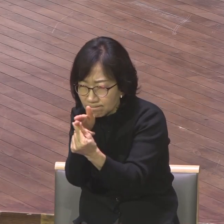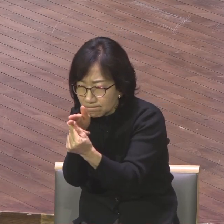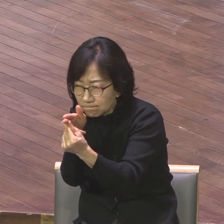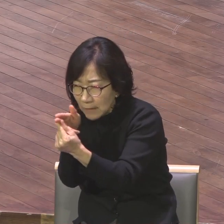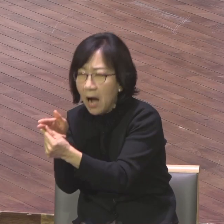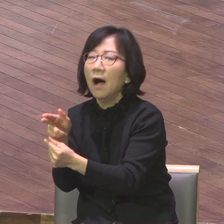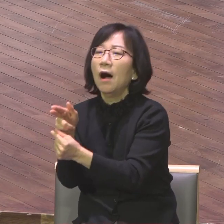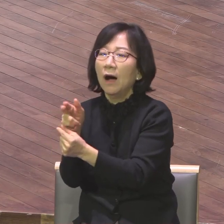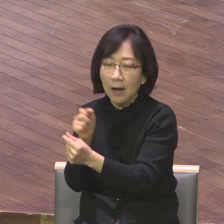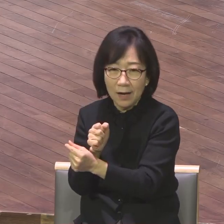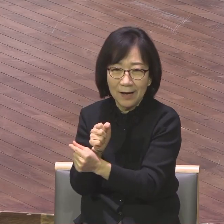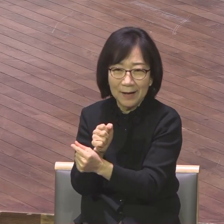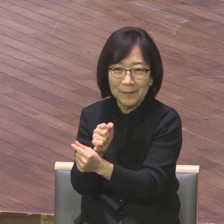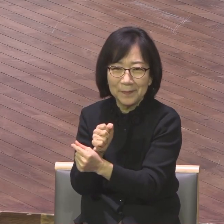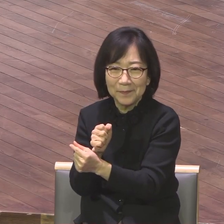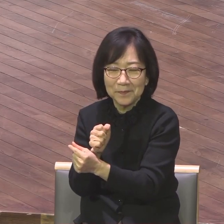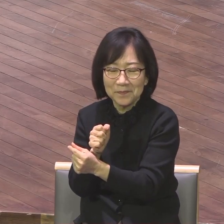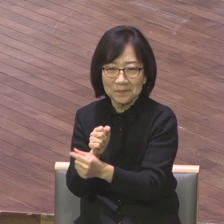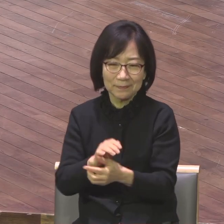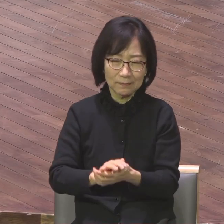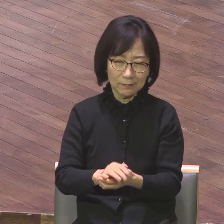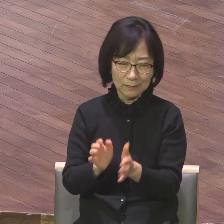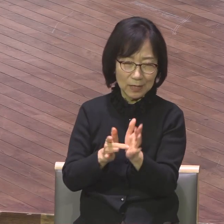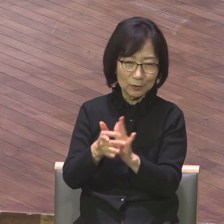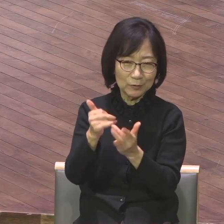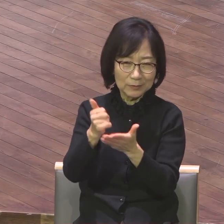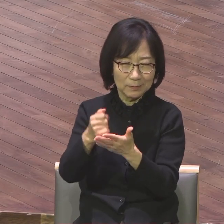그러면서 예수님에 대한 깊은 관심을 가집니다.